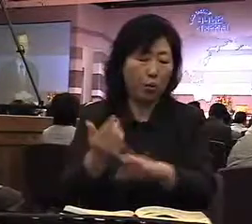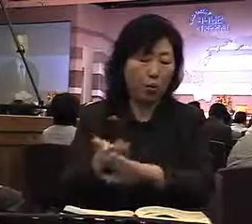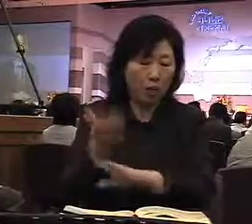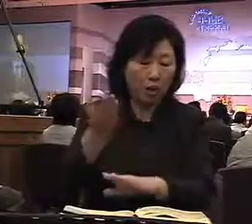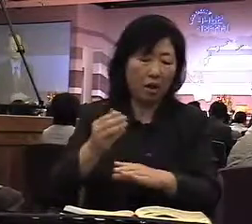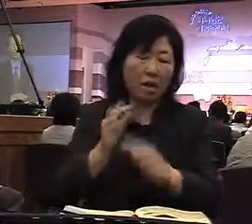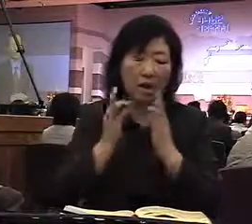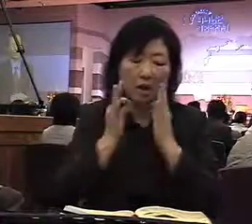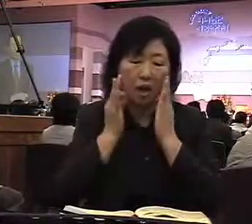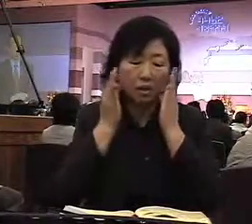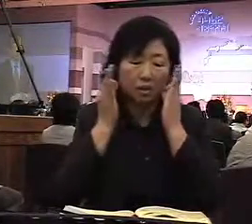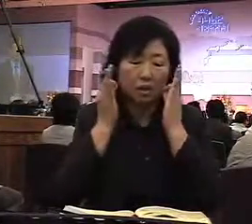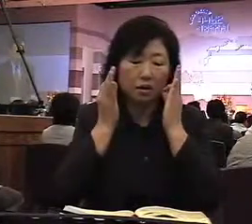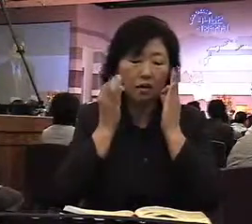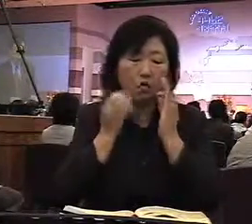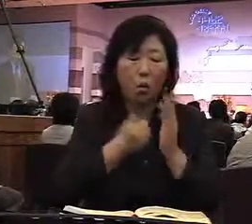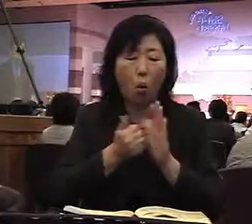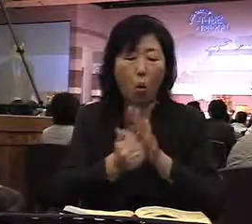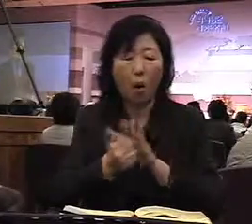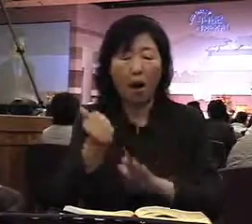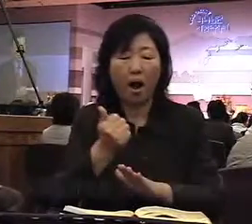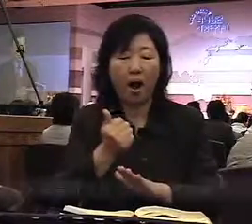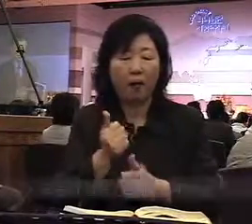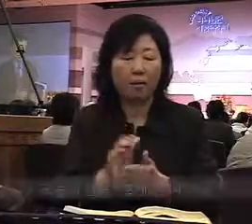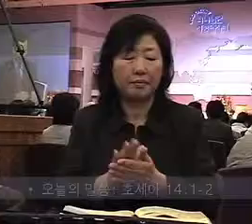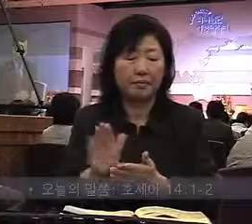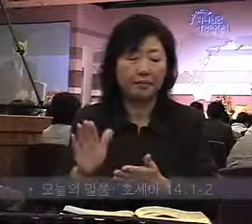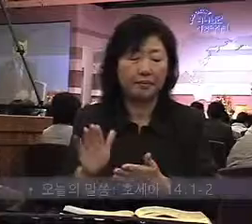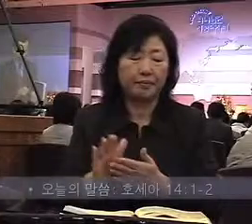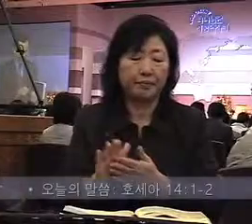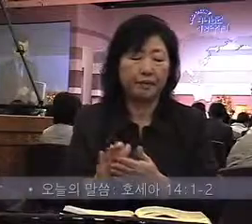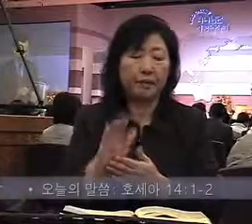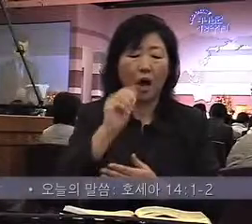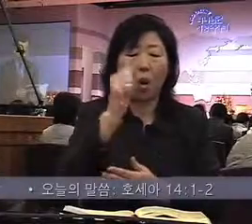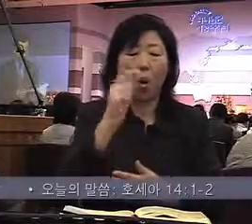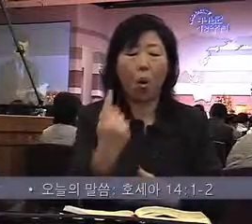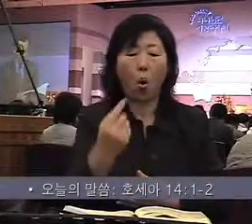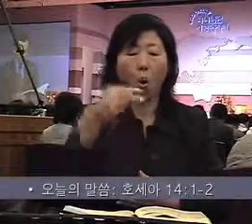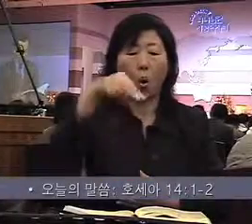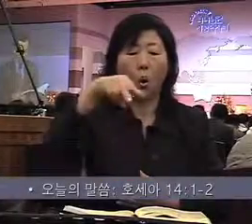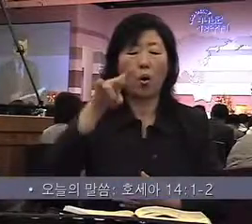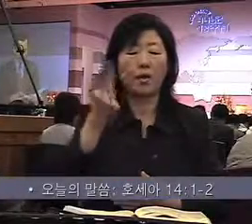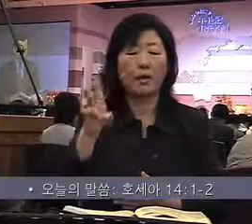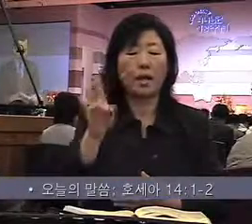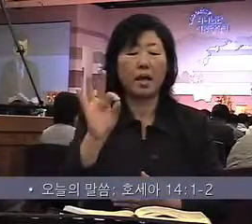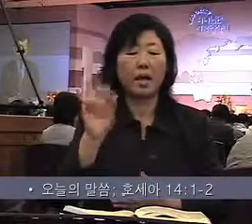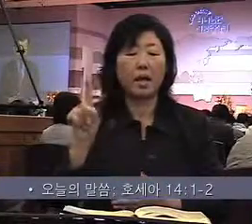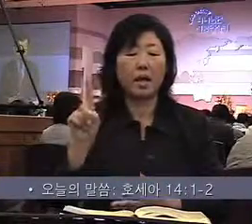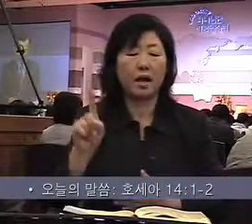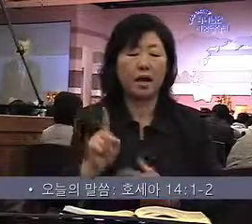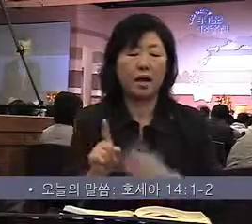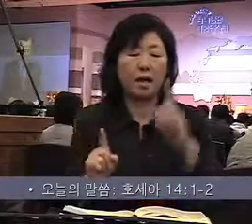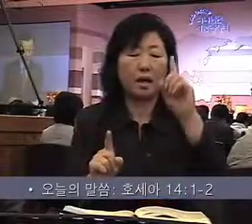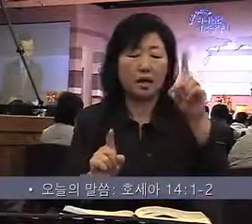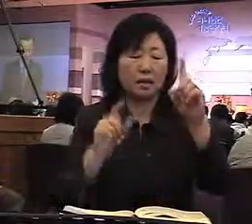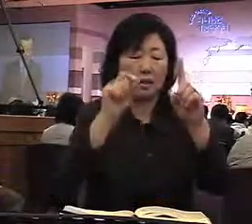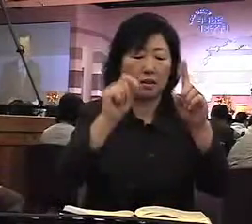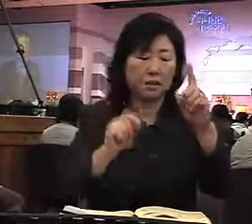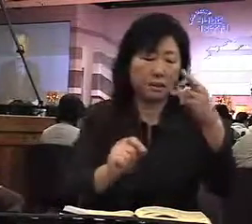간절한 소망입니다. 오늘 주시는 하나님 말씀은 호세아 14장 1절과 2절 말씀이